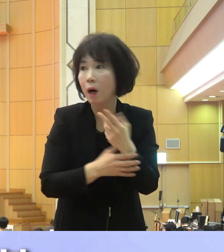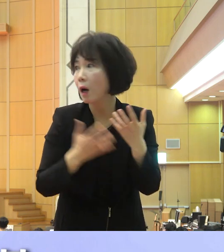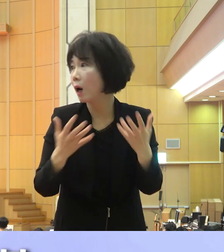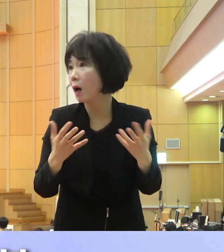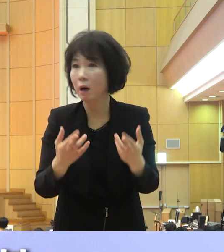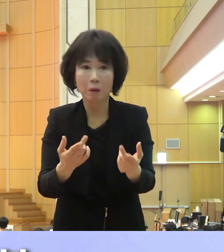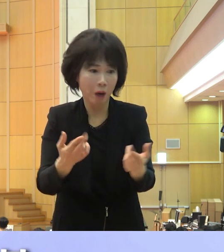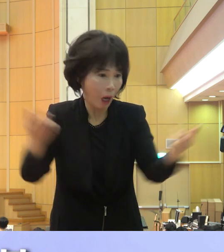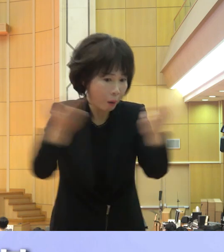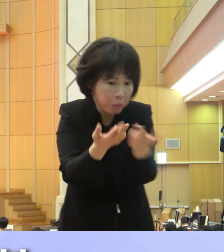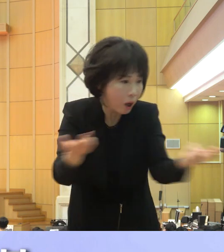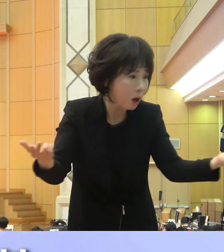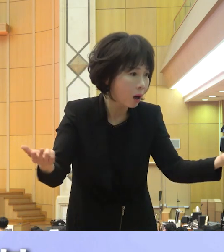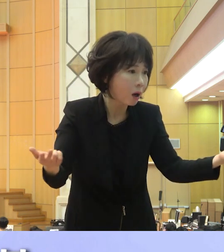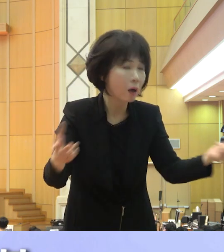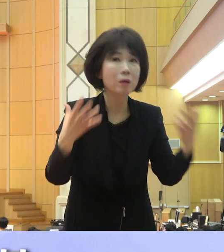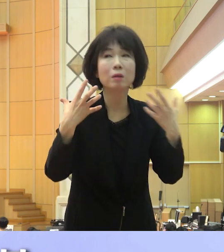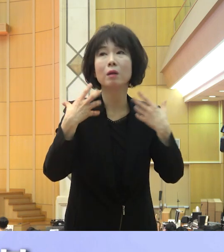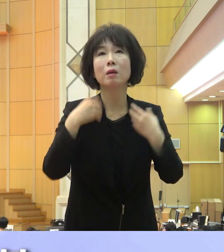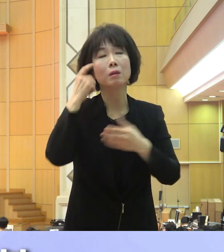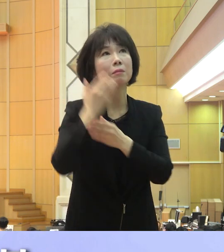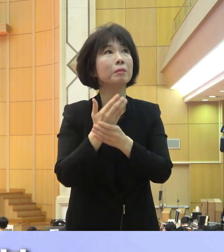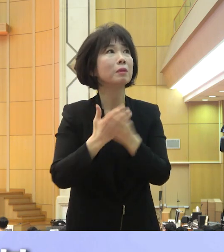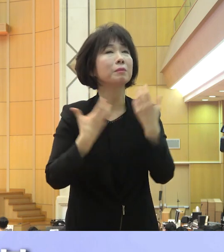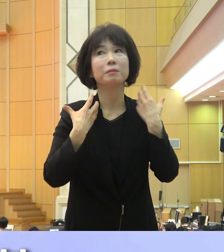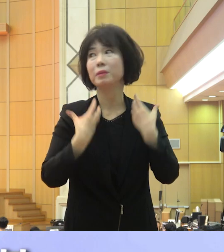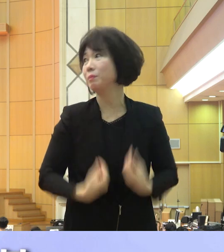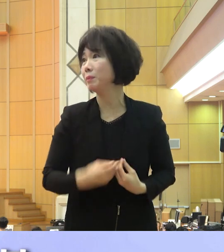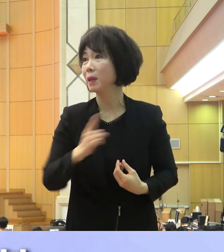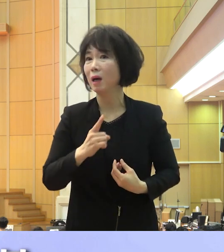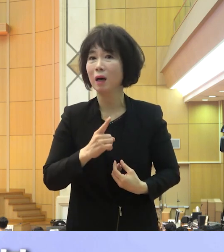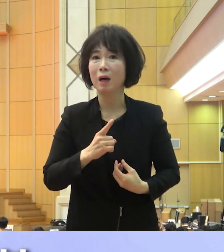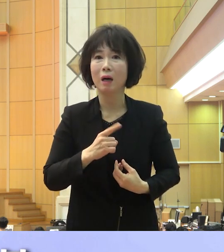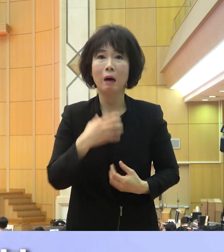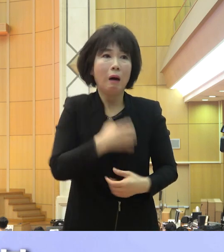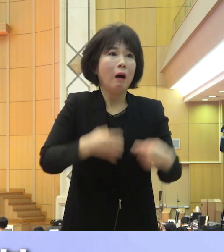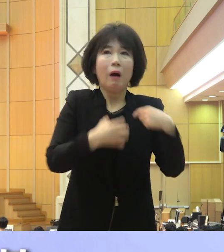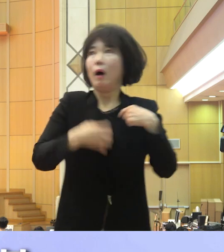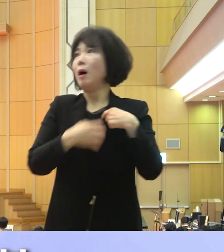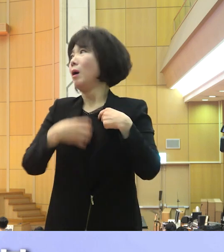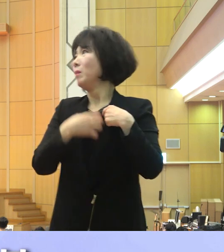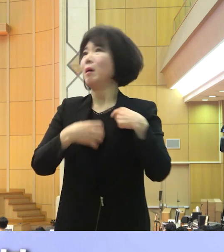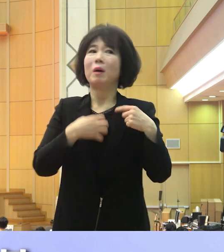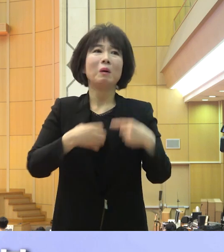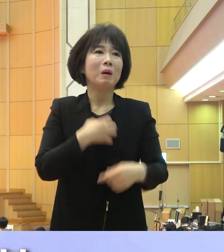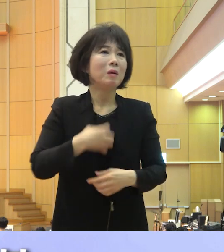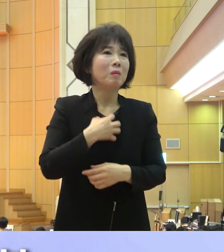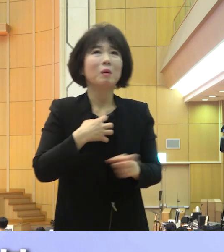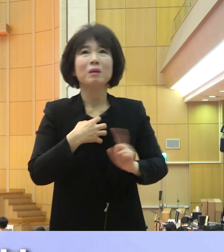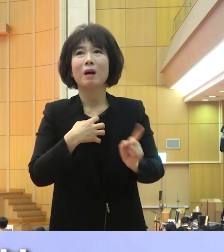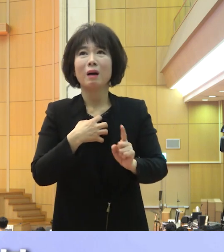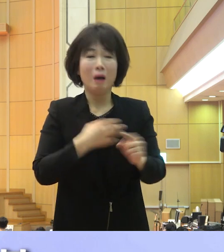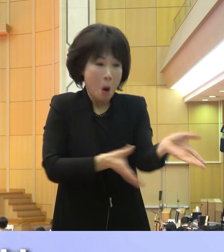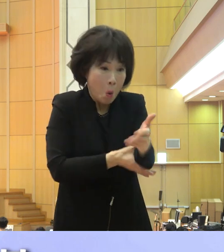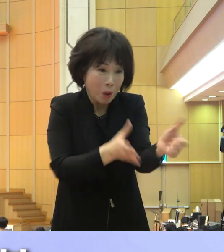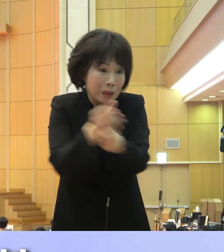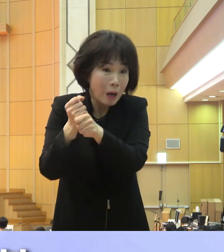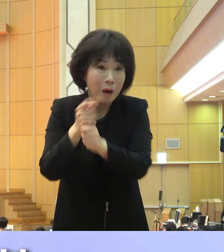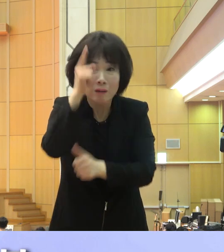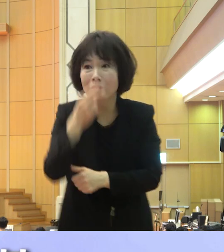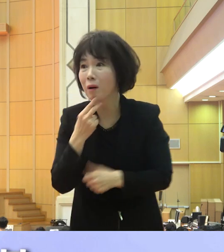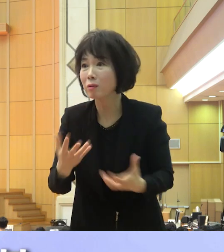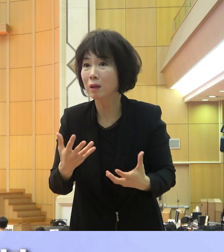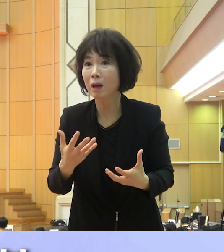낙심했느냐? 오늘 고기를 잡아야, 그날 고기 잡아야 팔아가지고 양식을 사서 가지고